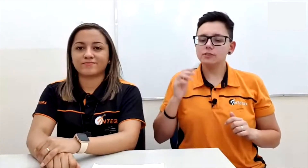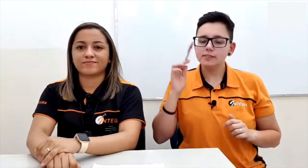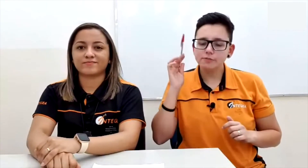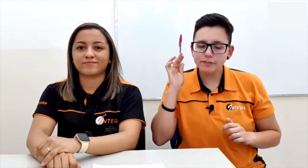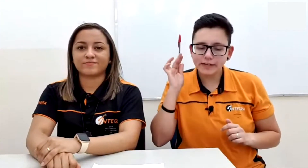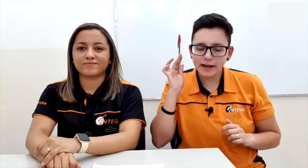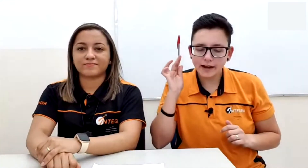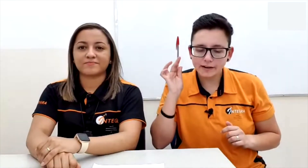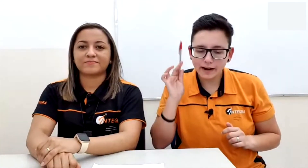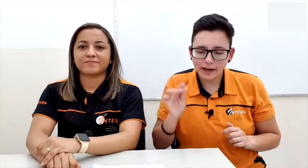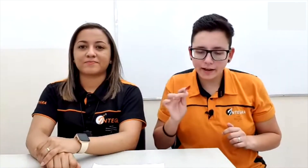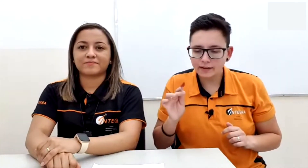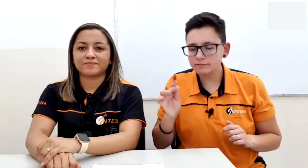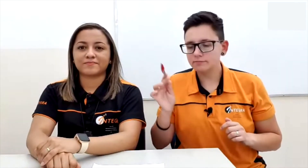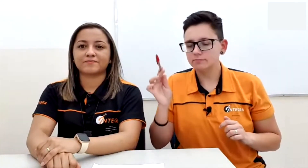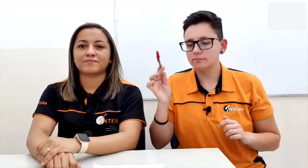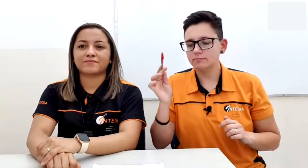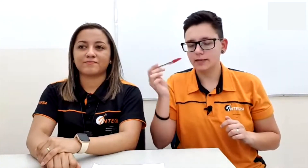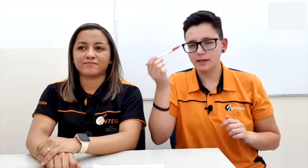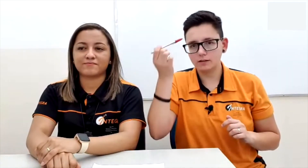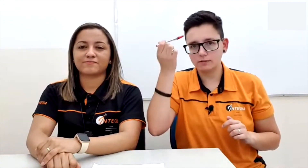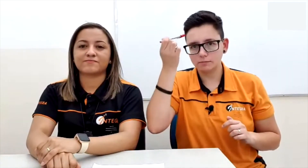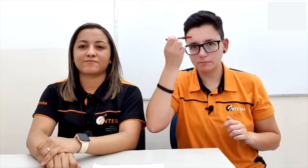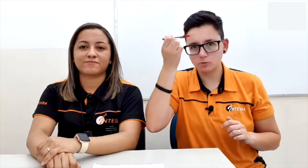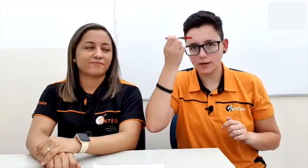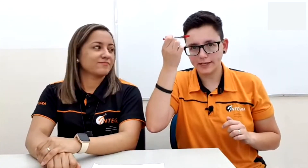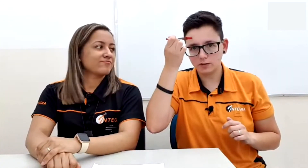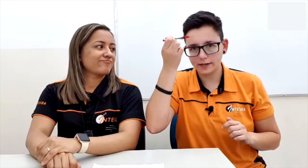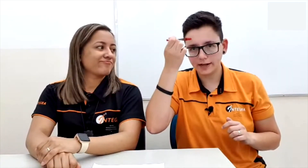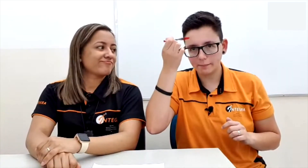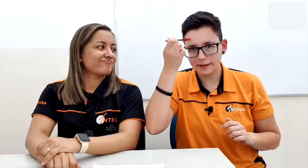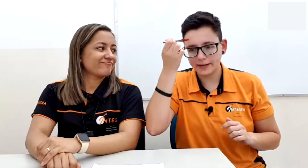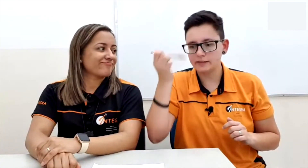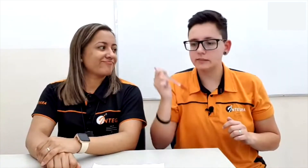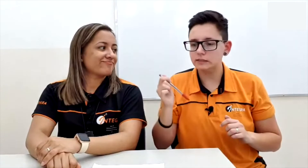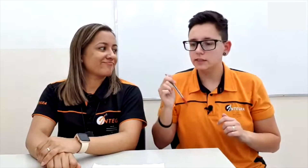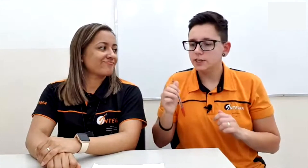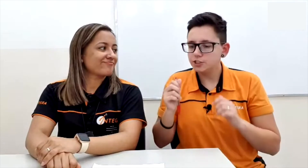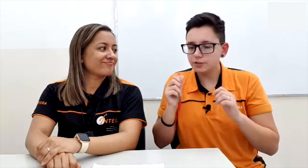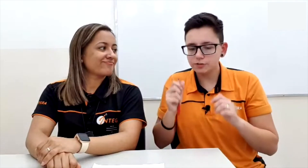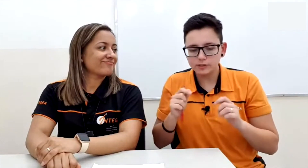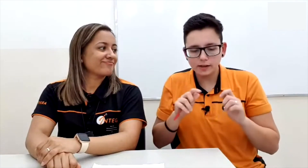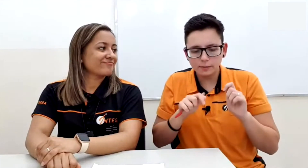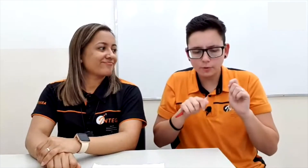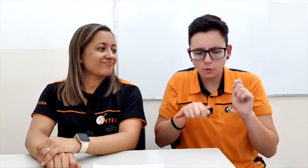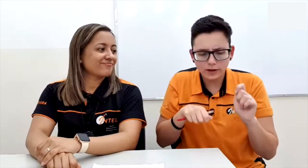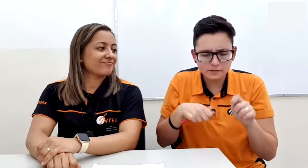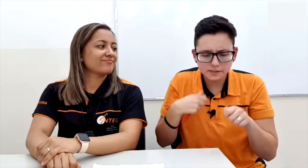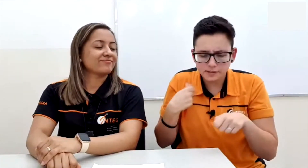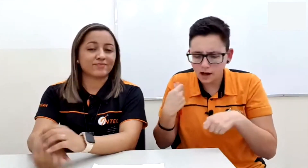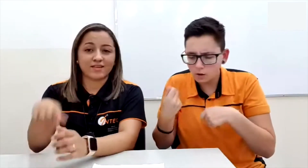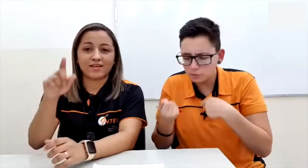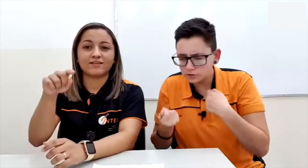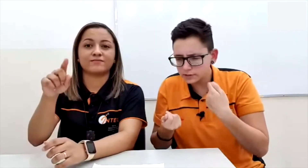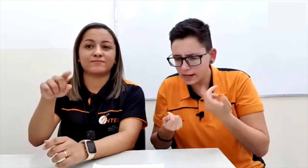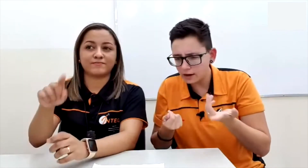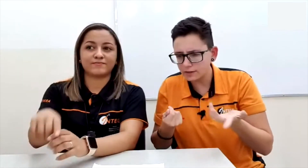você ficar lá, né, com aquilo na cabeça, de que você tem que procurar sinal por sinal na